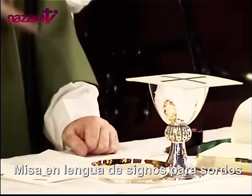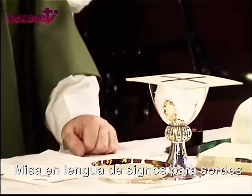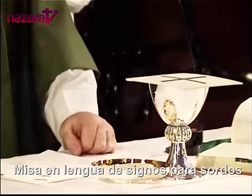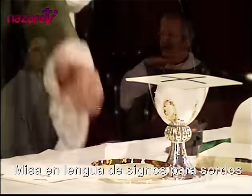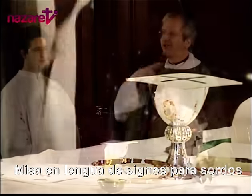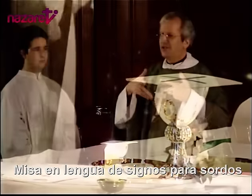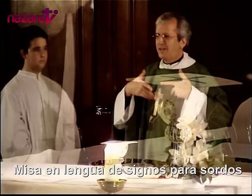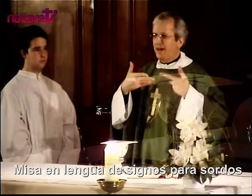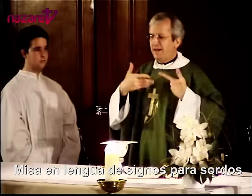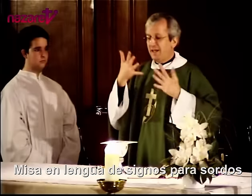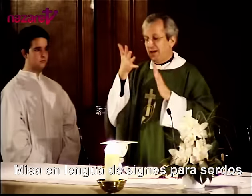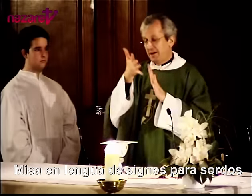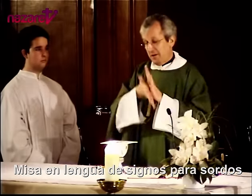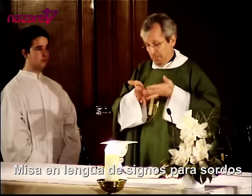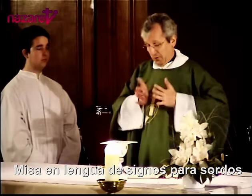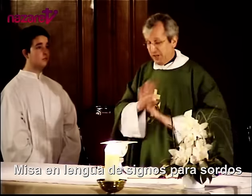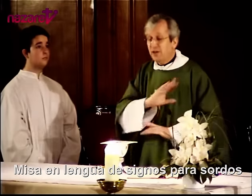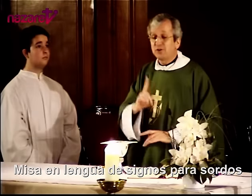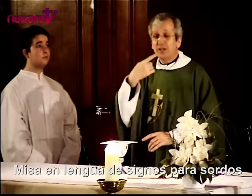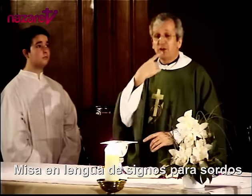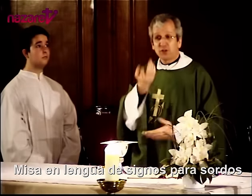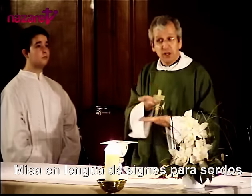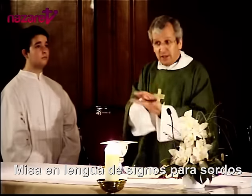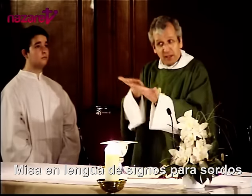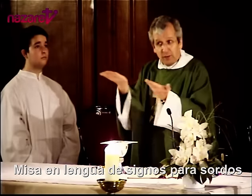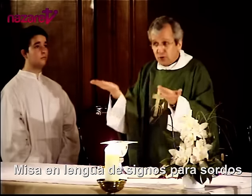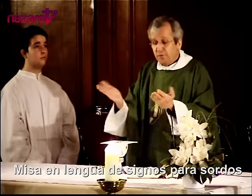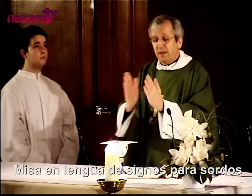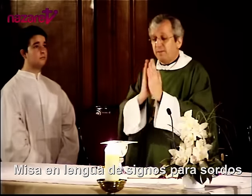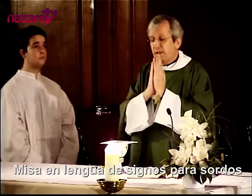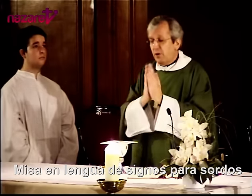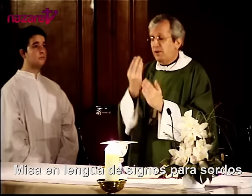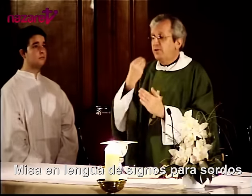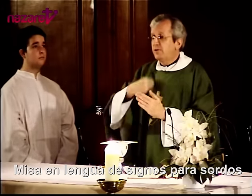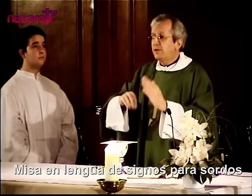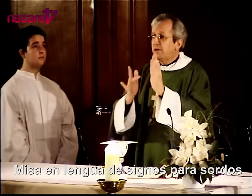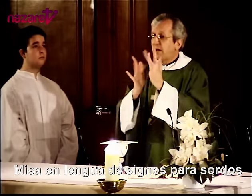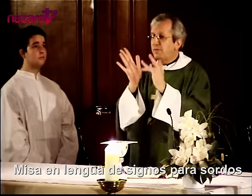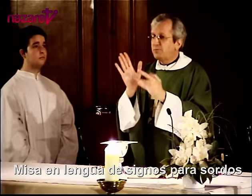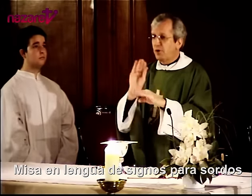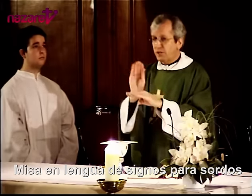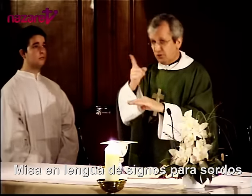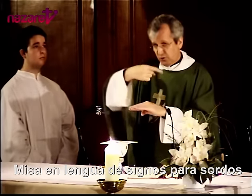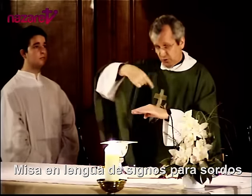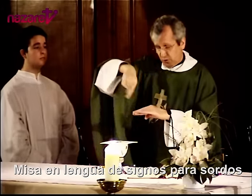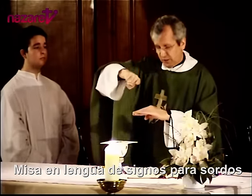Amén. Llenos de alegría por ser hijos de Dios, digamos confiadamente la oración que el mismo Cristo nos